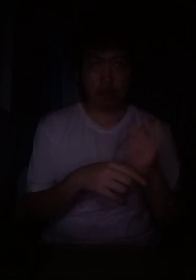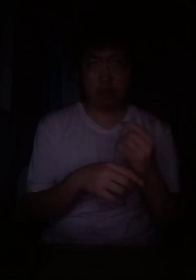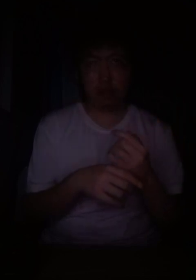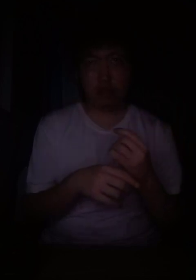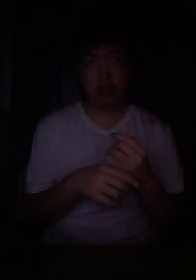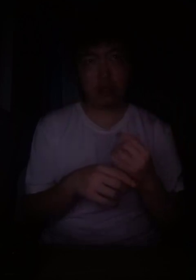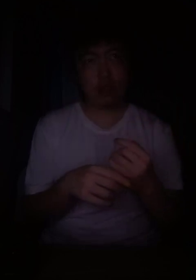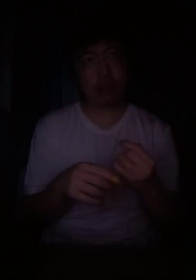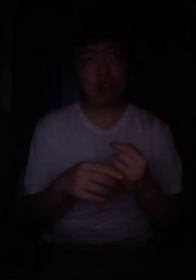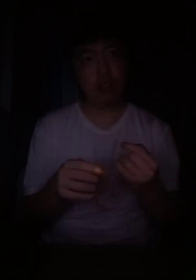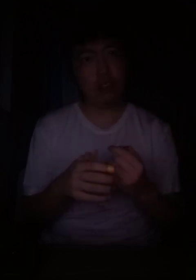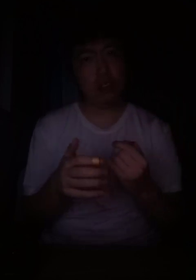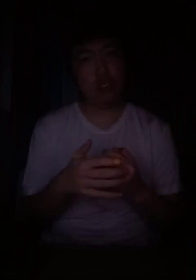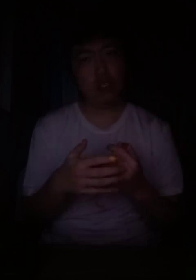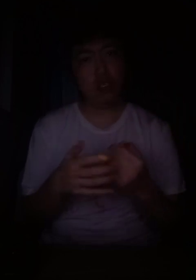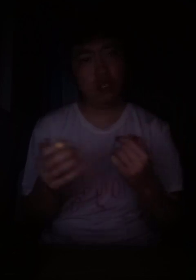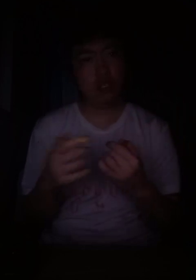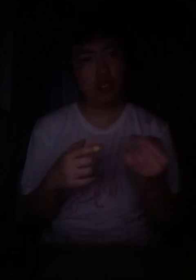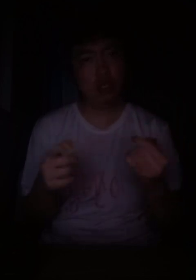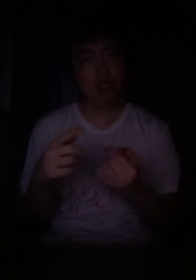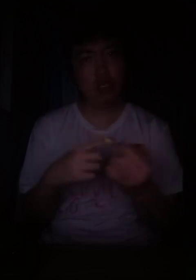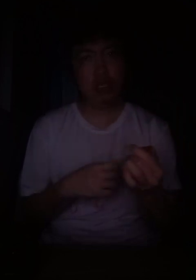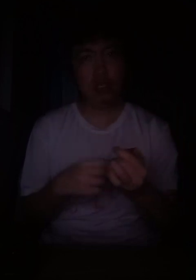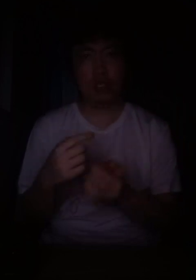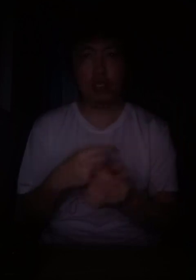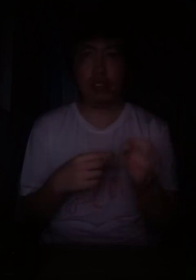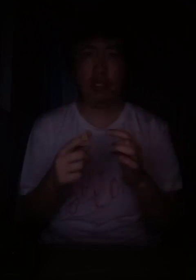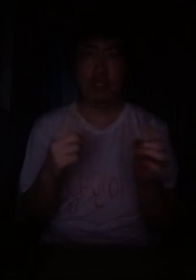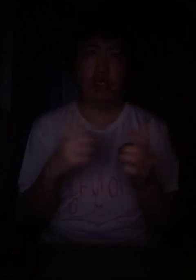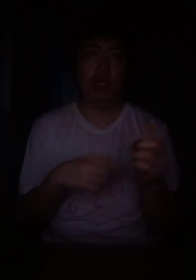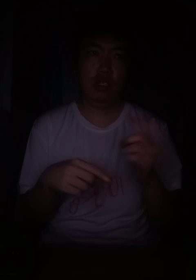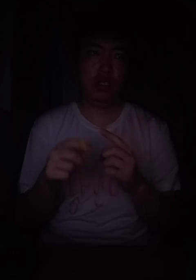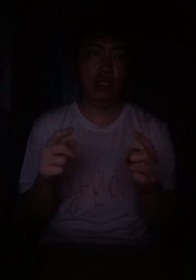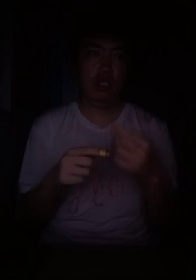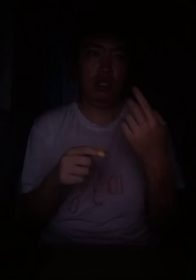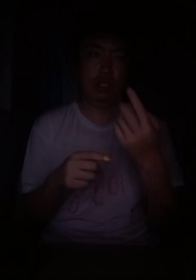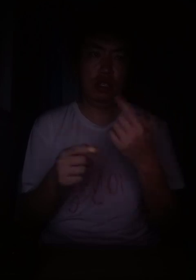강한 공격성을 띠기 위해서 평소에 어떤 훈련을 받는지 투견 훈련의 모습을 직접 담아봤습니다.